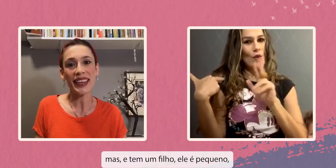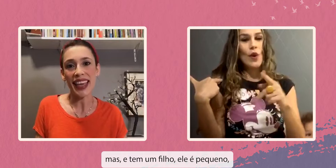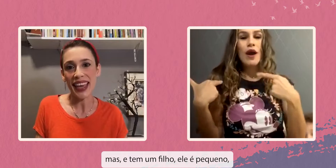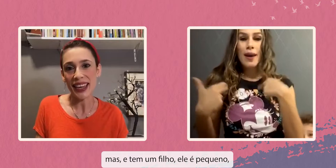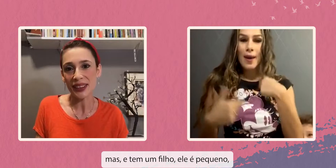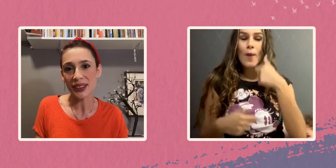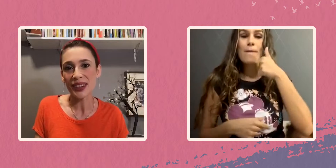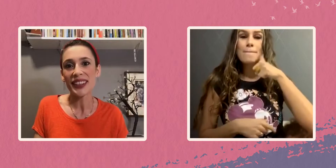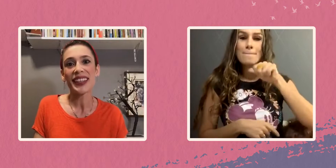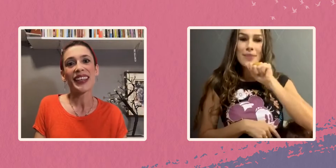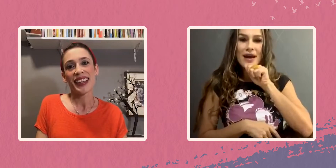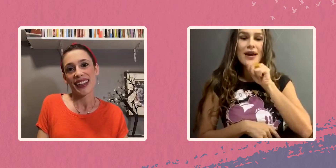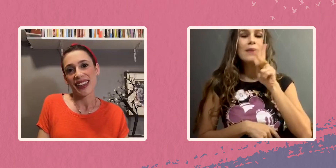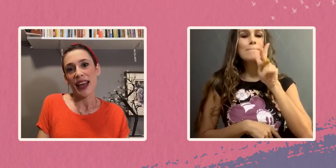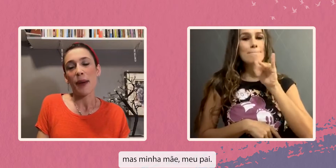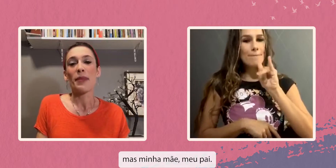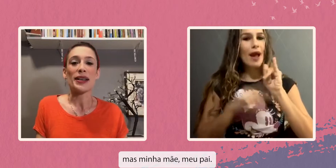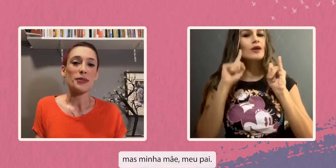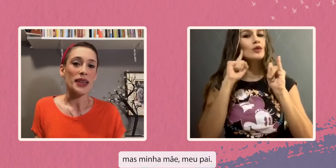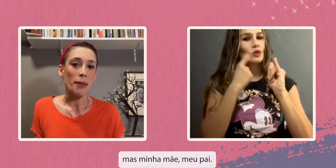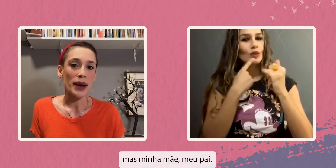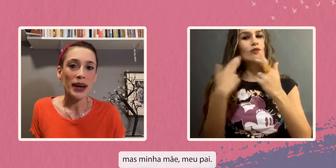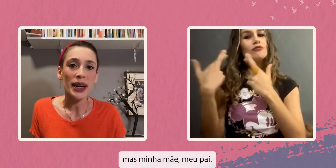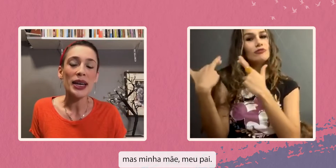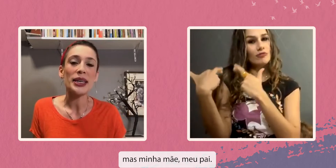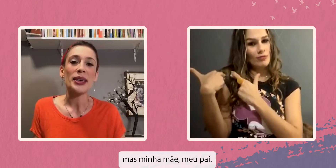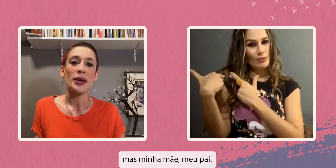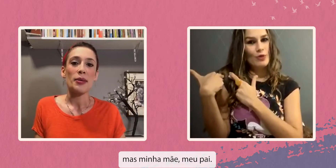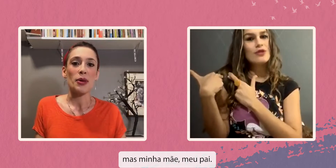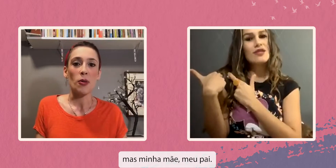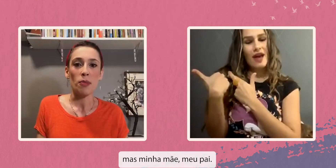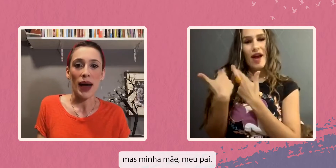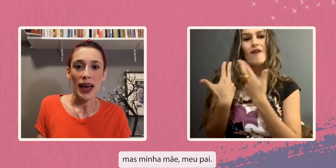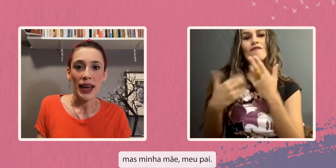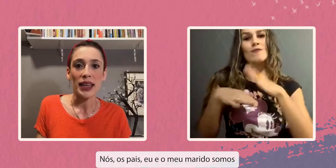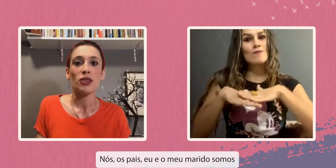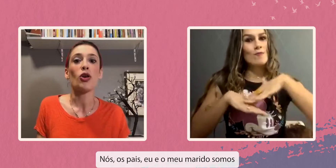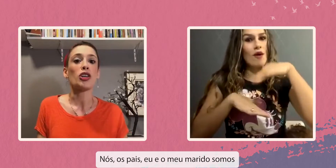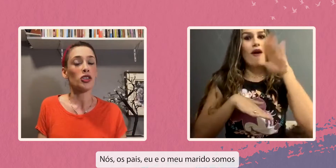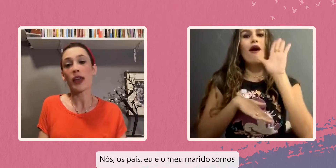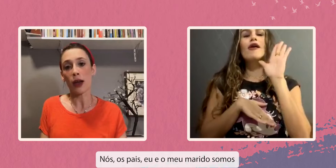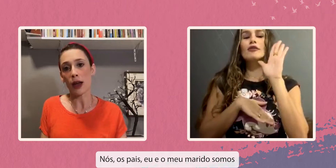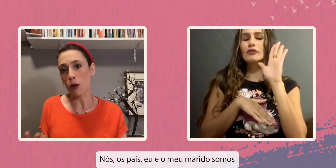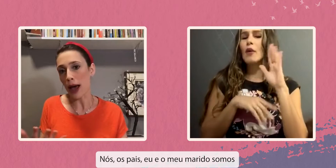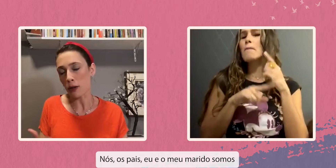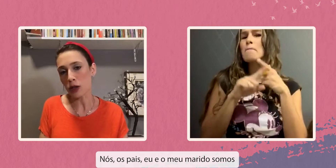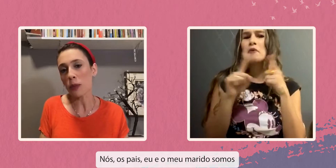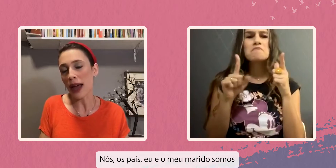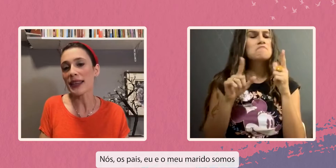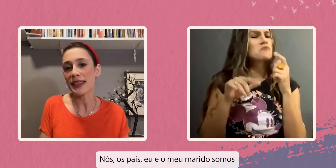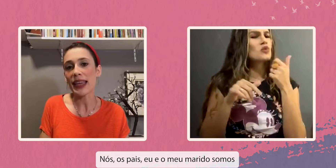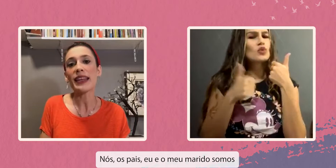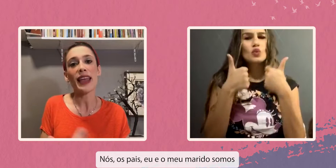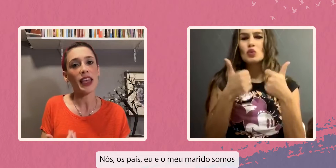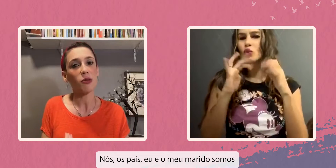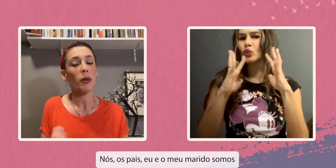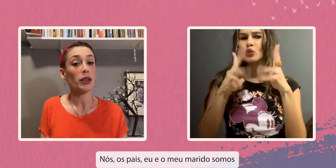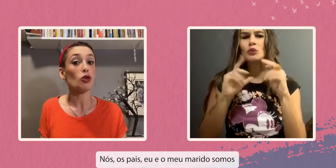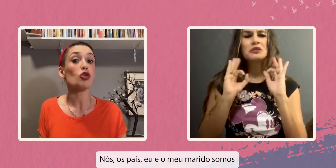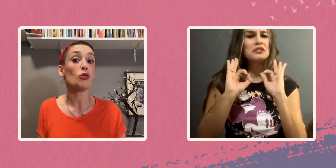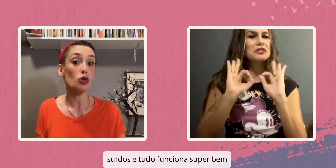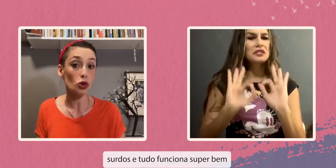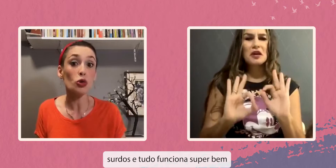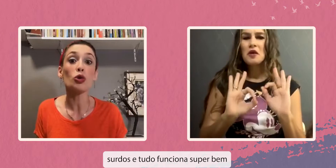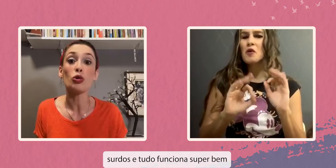é pequeno, mas minha mãe, meu pai, nós, os pais, eu e meu